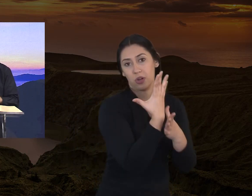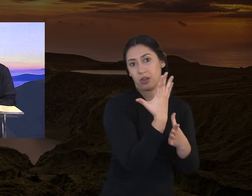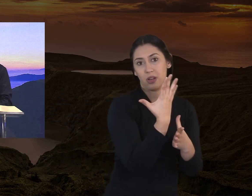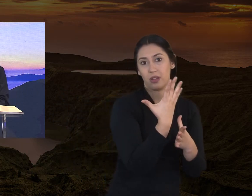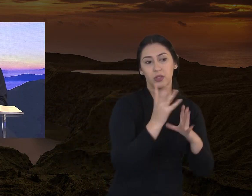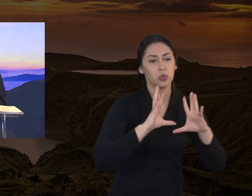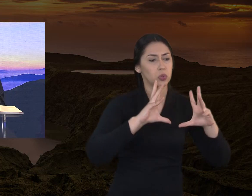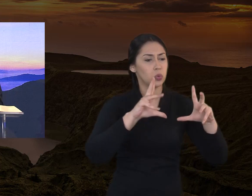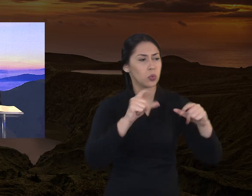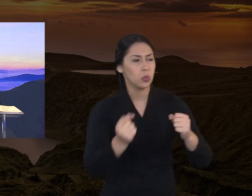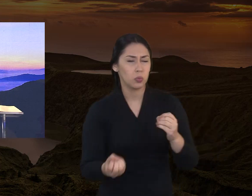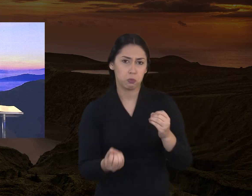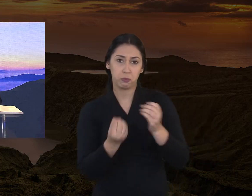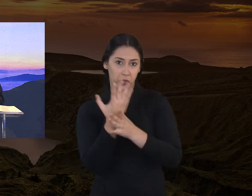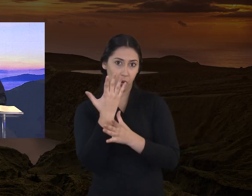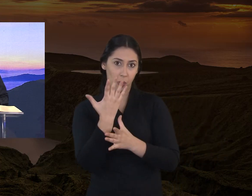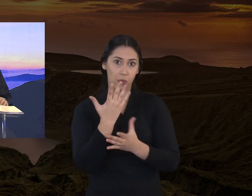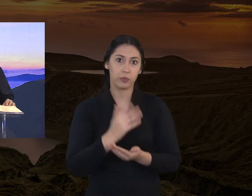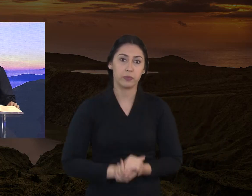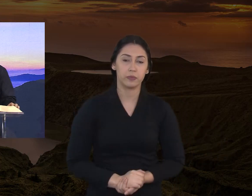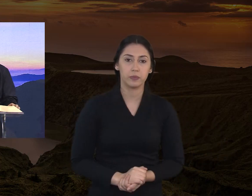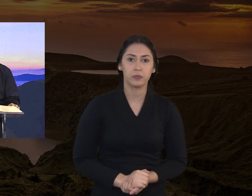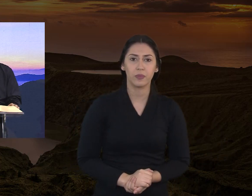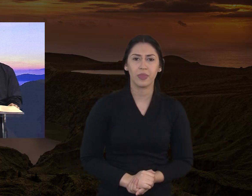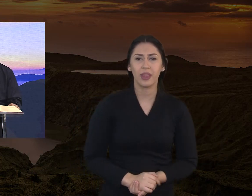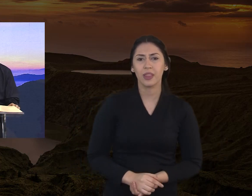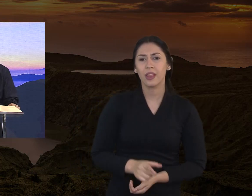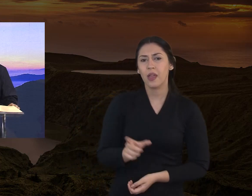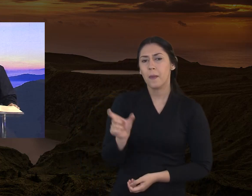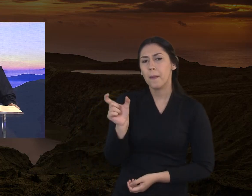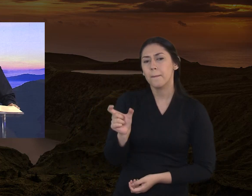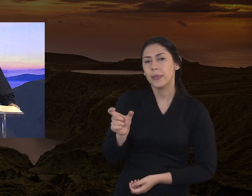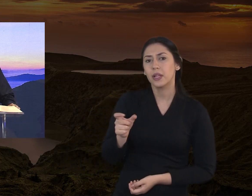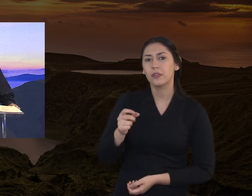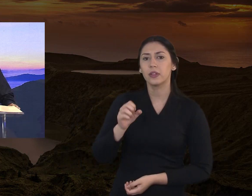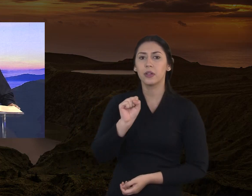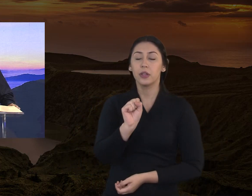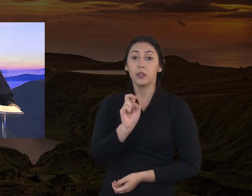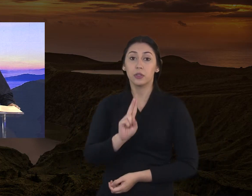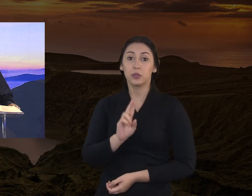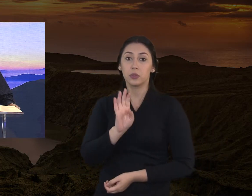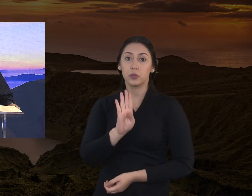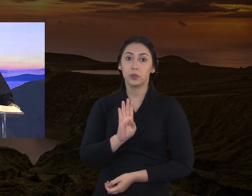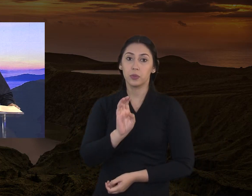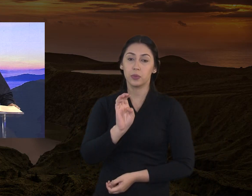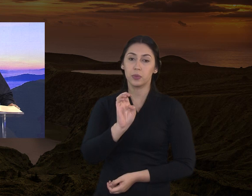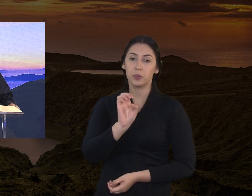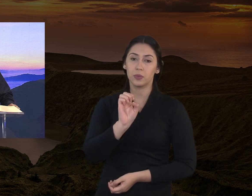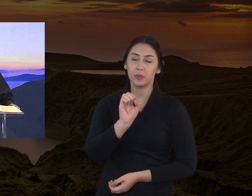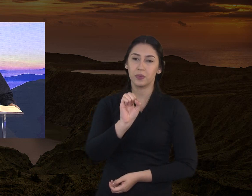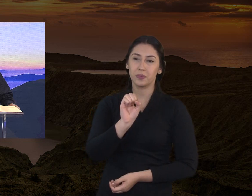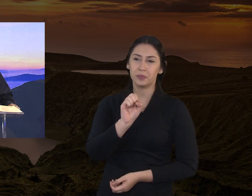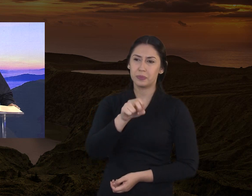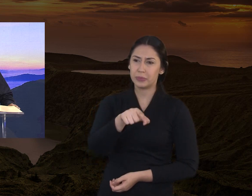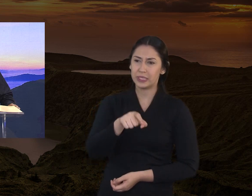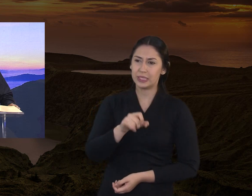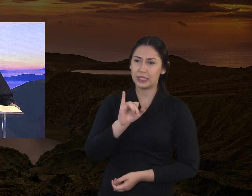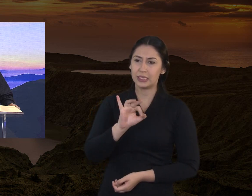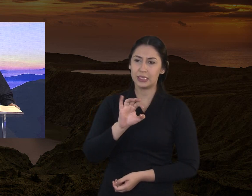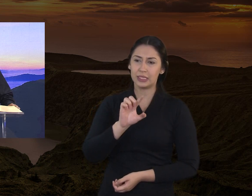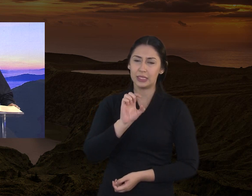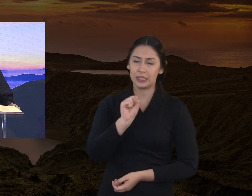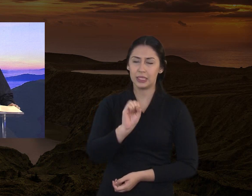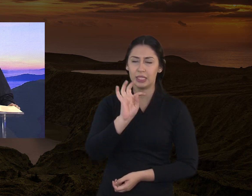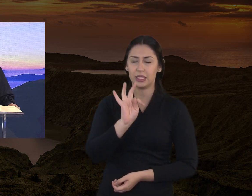Nele tudo subsiste. Essa palavra subsiste, ó Senhor Jesus, eu